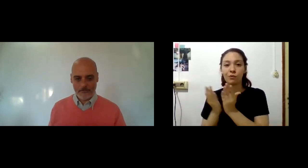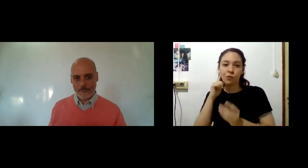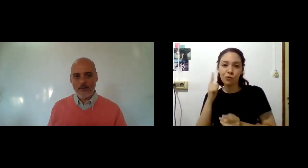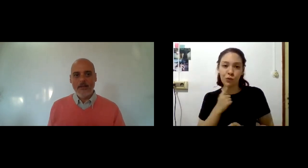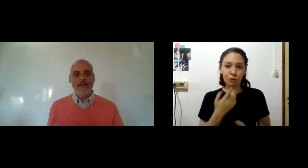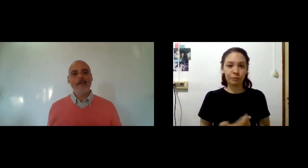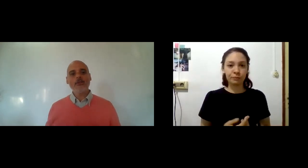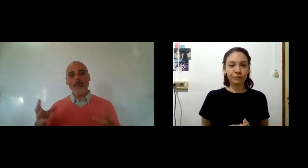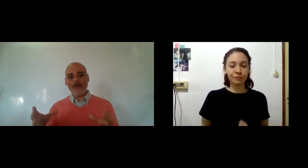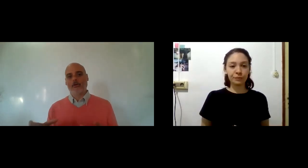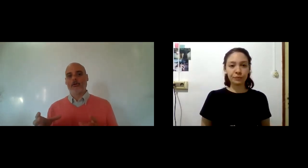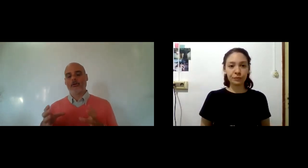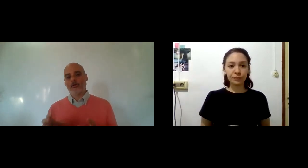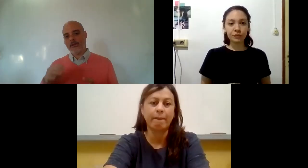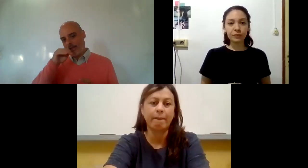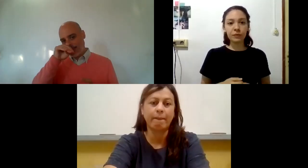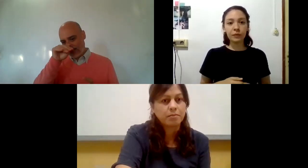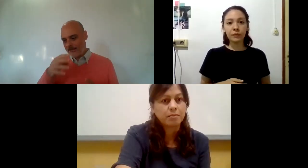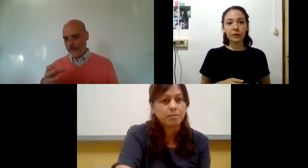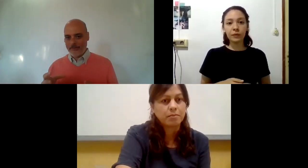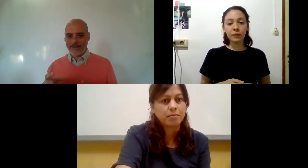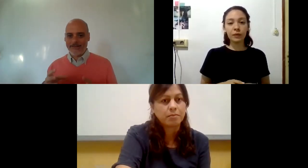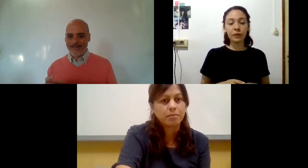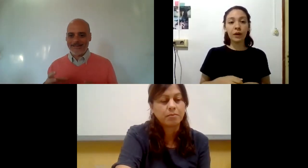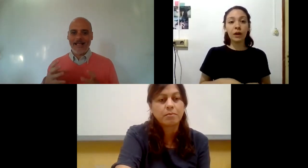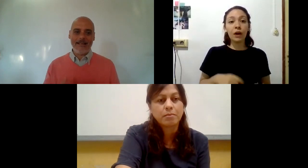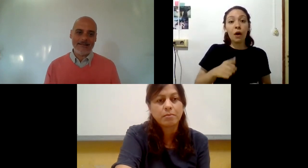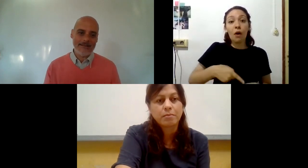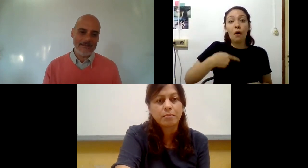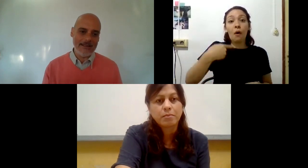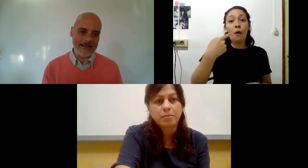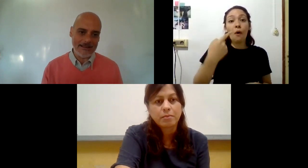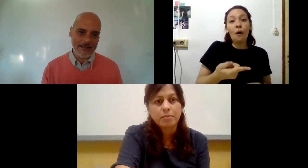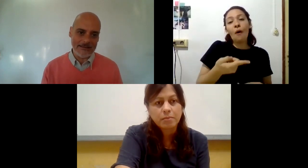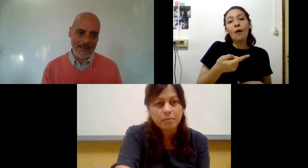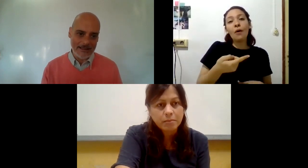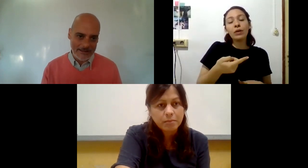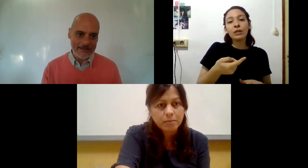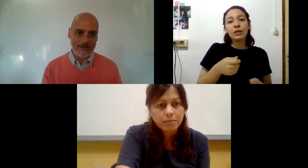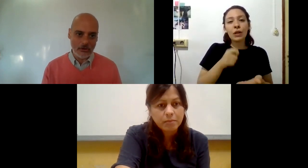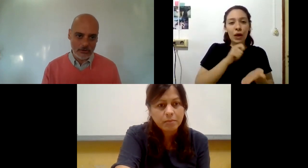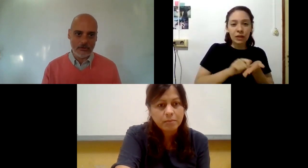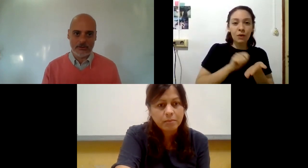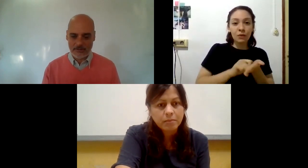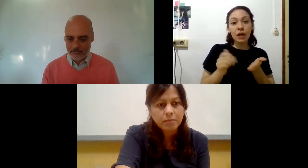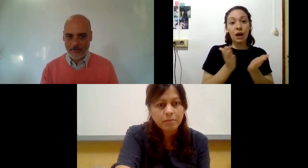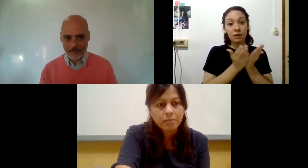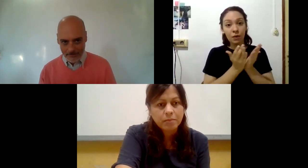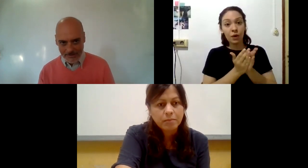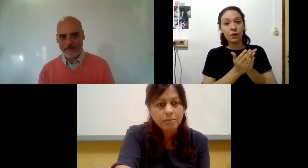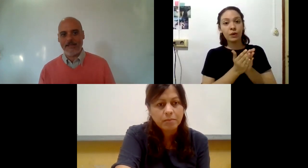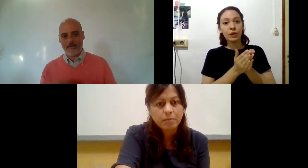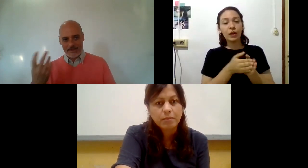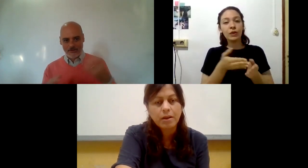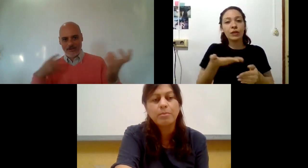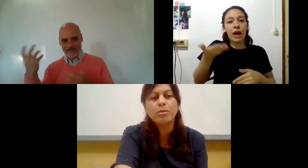1. El otro marco que de alguna manera que está detrás de la carrera de tecnólogo, bla, bla, bla,